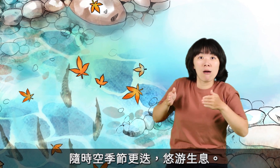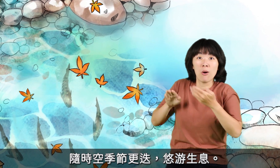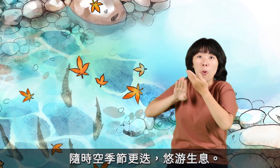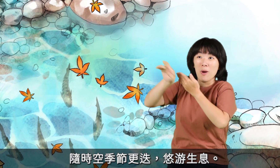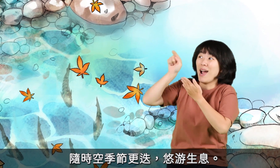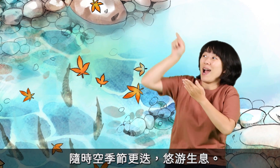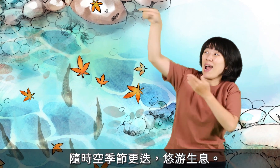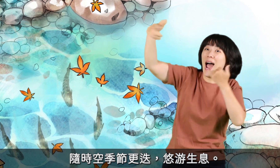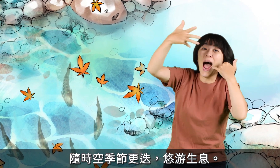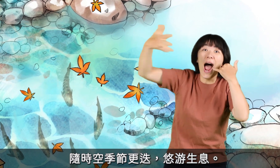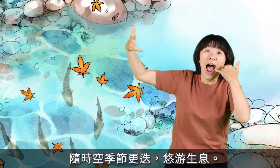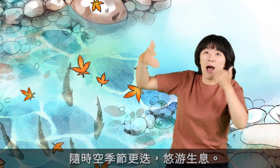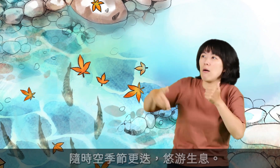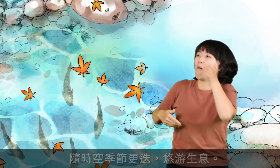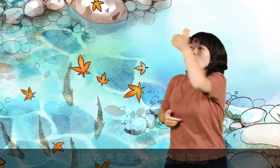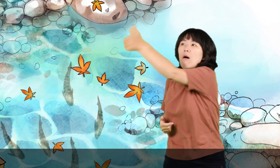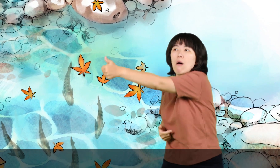生息。